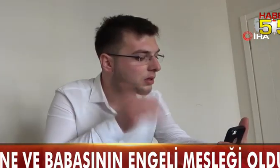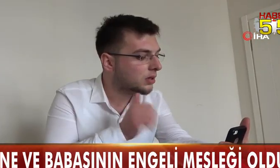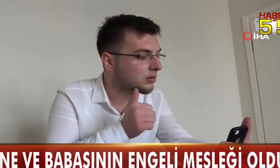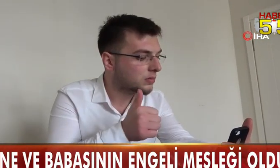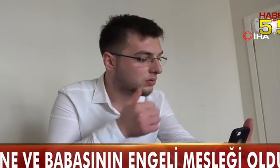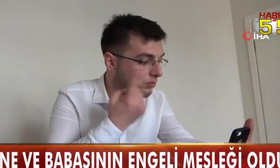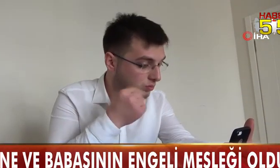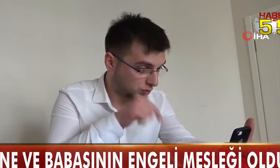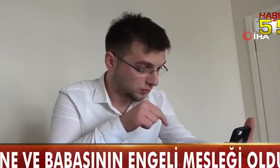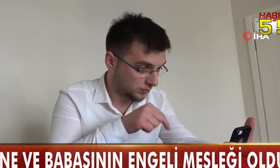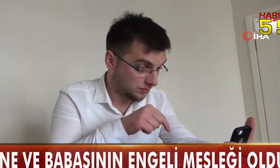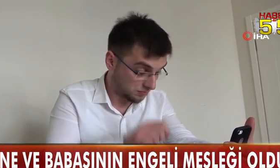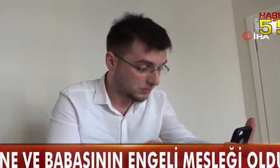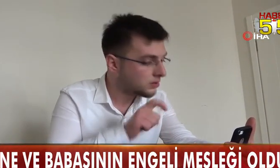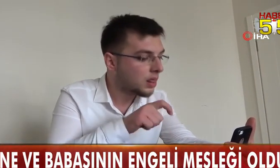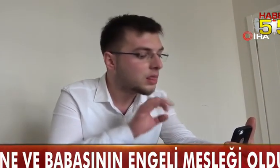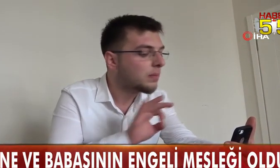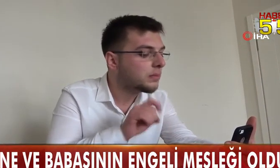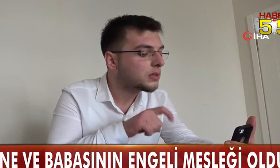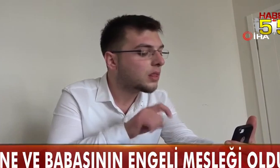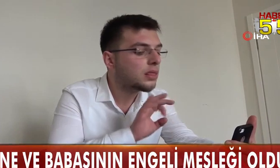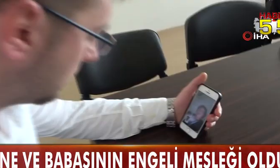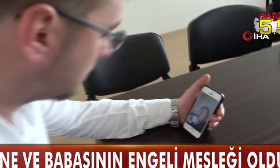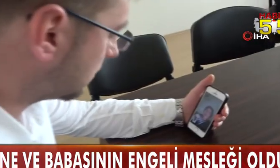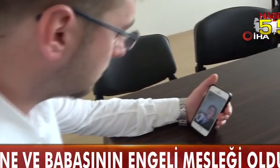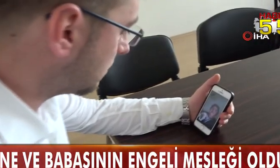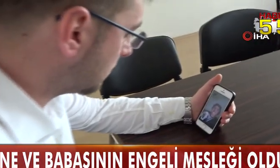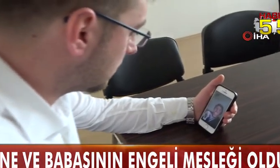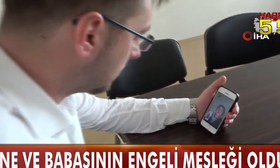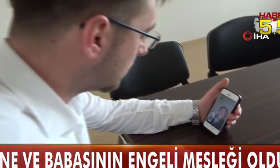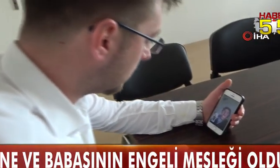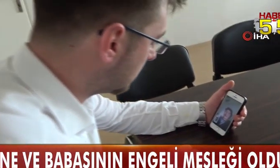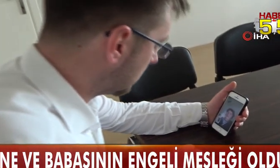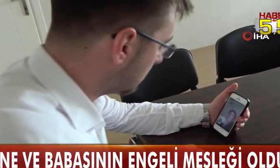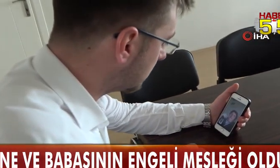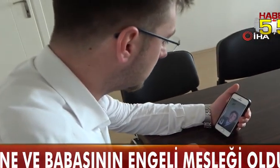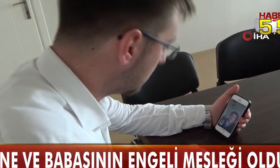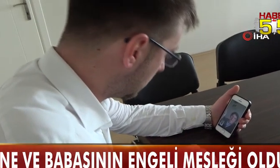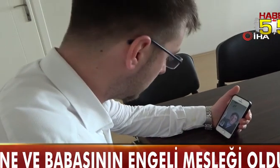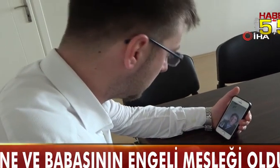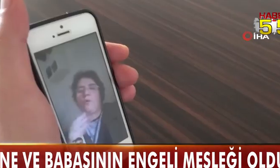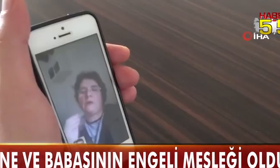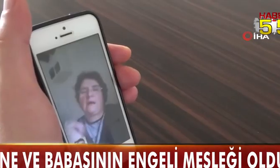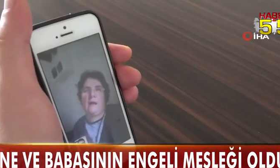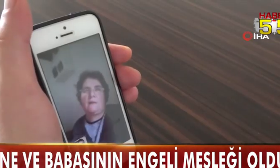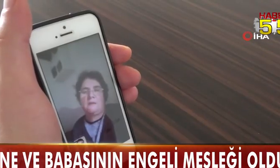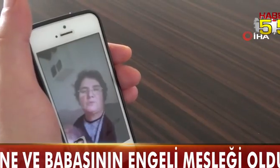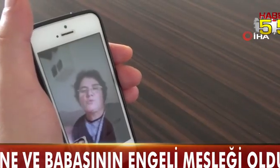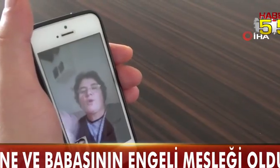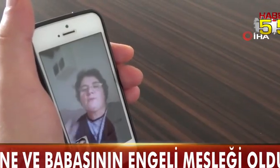Samsun'da anne ve babası işitme engelli olan 27 yaşındaki Tugay Kurtgözlü. 7 yaşından beri işitme engellilere tercümanlık yapıyor.